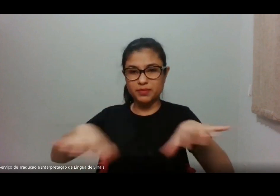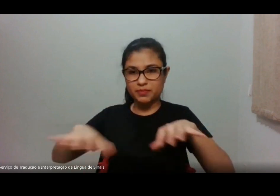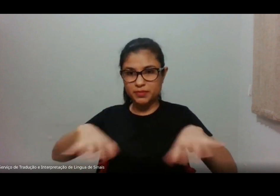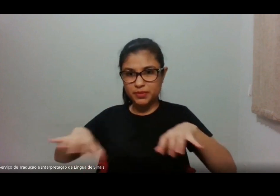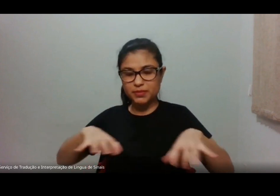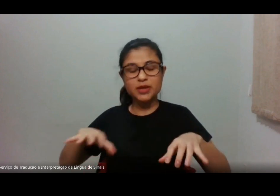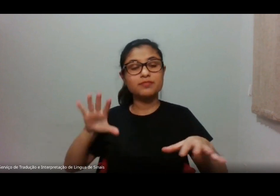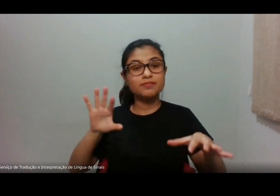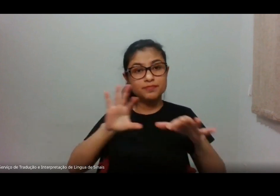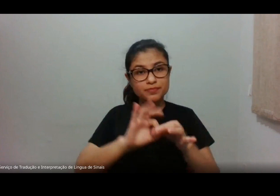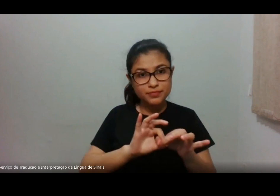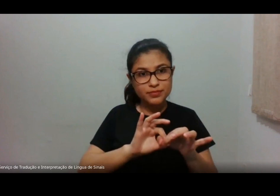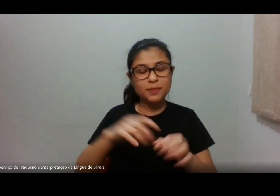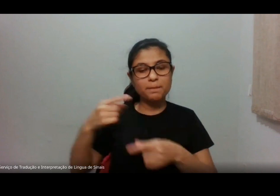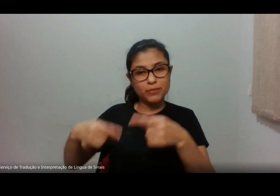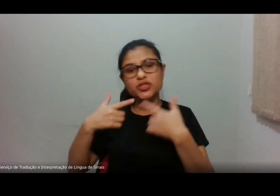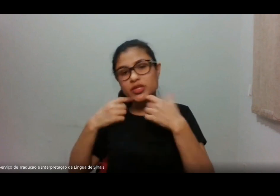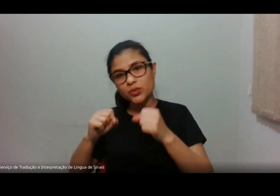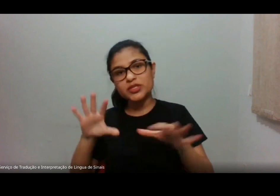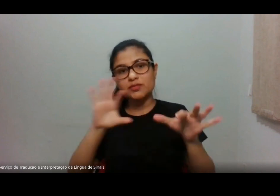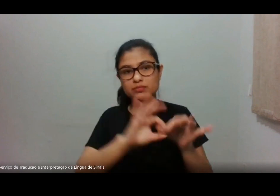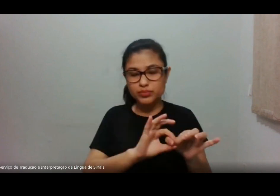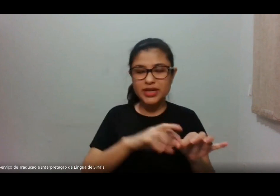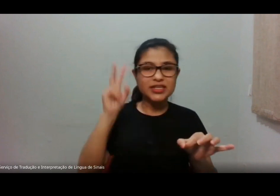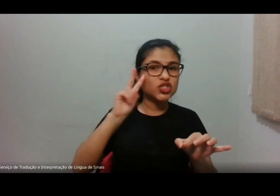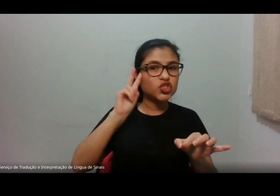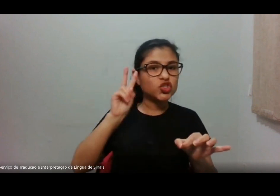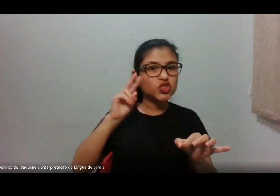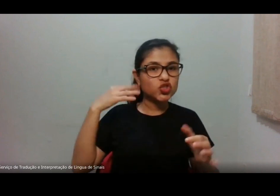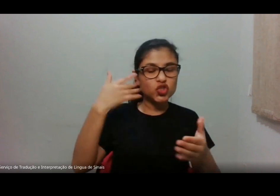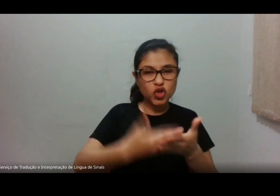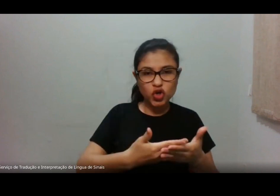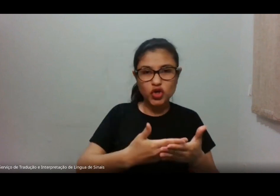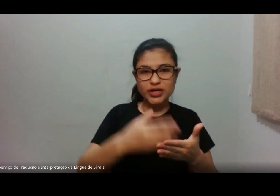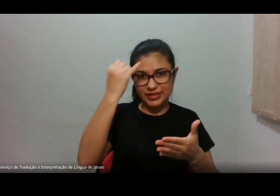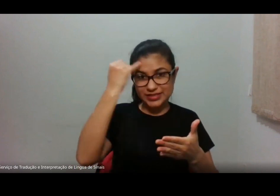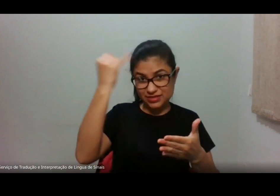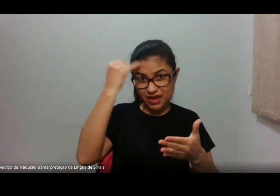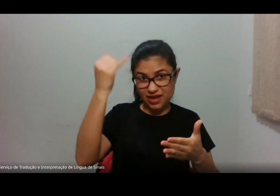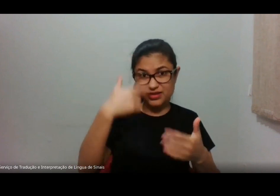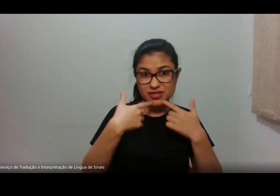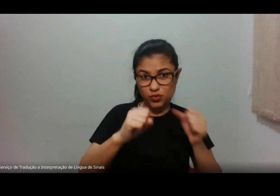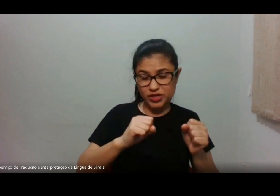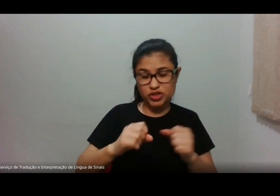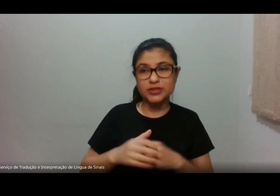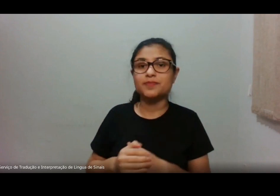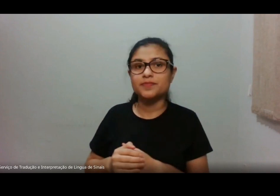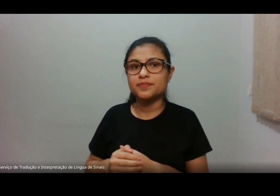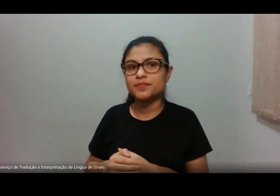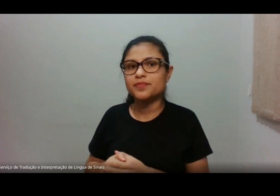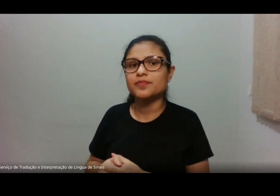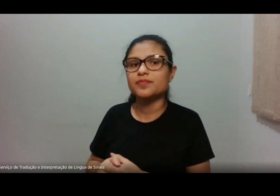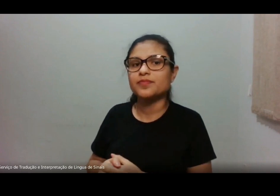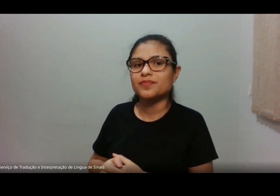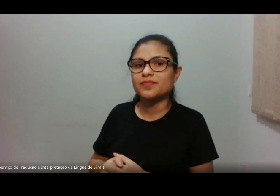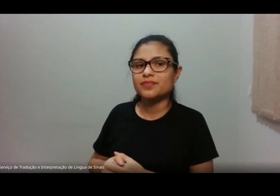disciplina fossem mais vinculadas à história das ideias linguísticas? Winston, primeiro, não me chama de senhora, tá? Já basta a Renata dando